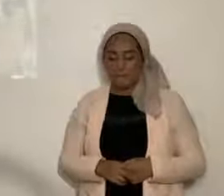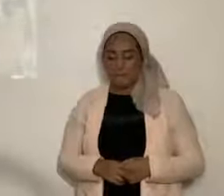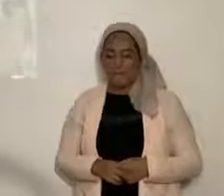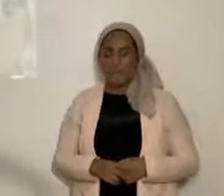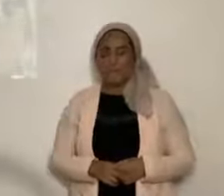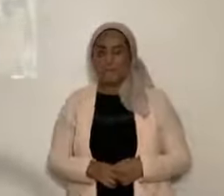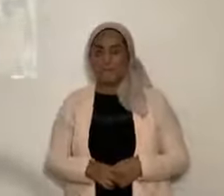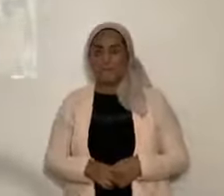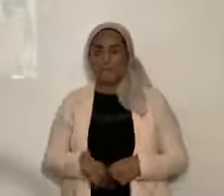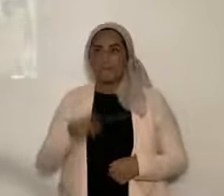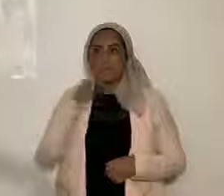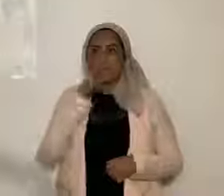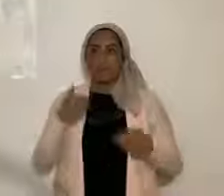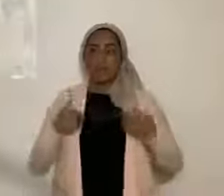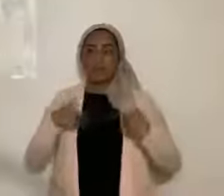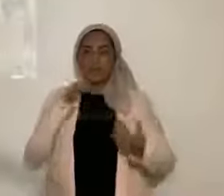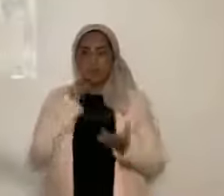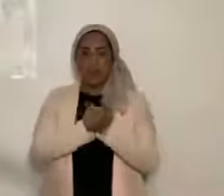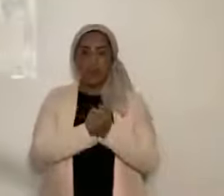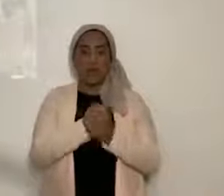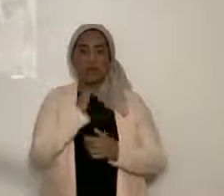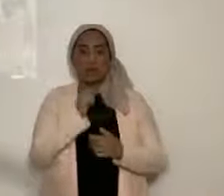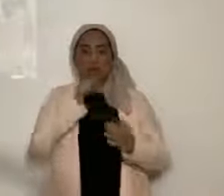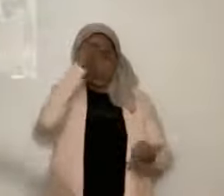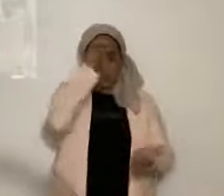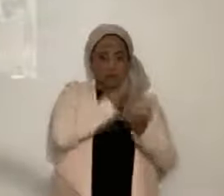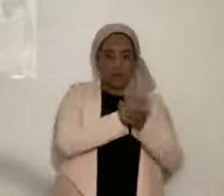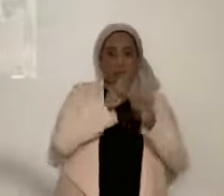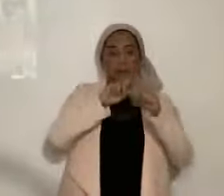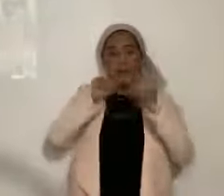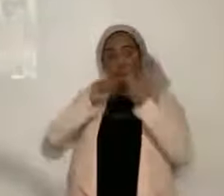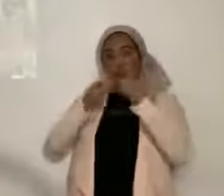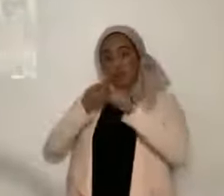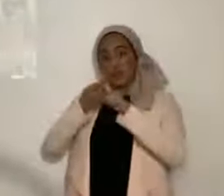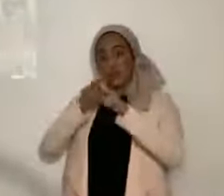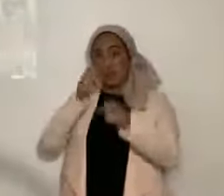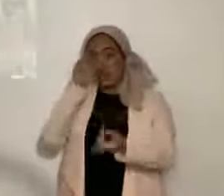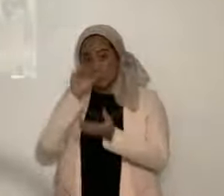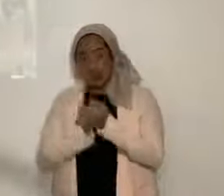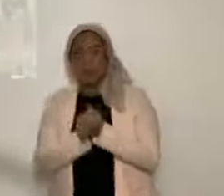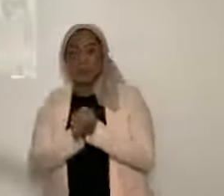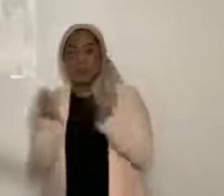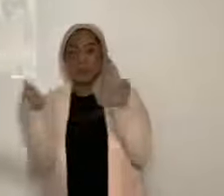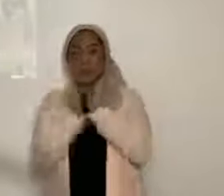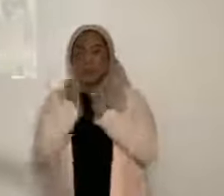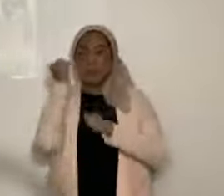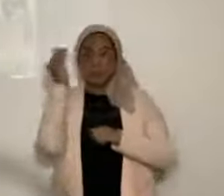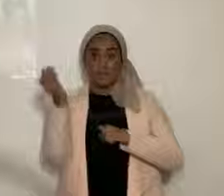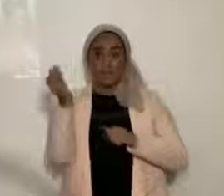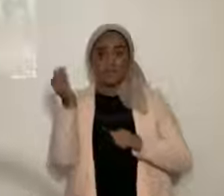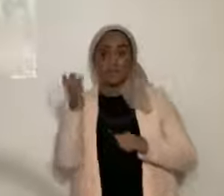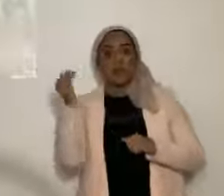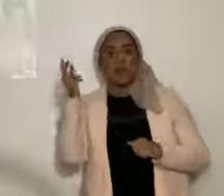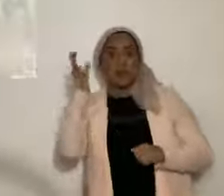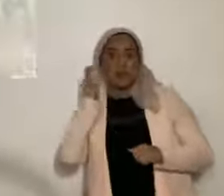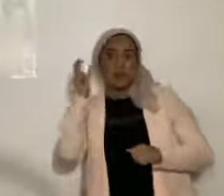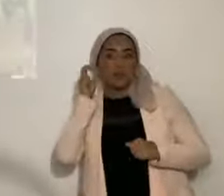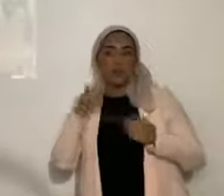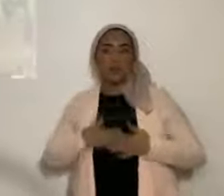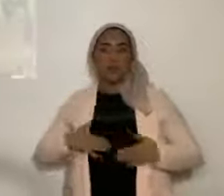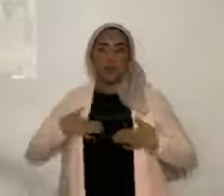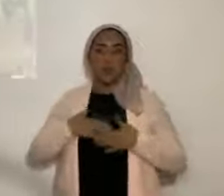el que tiene la esposa es el esposo, mas el amigo del esposo que está a su lado y le oye, se